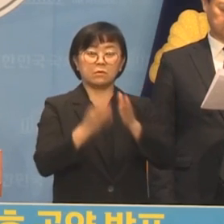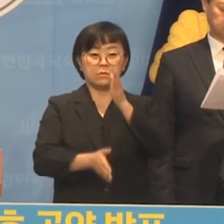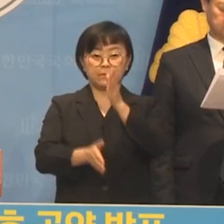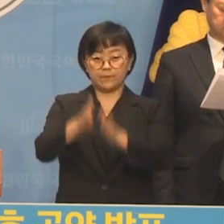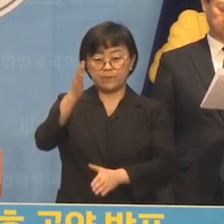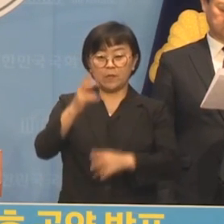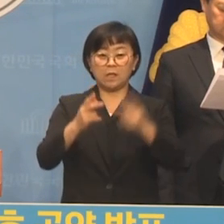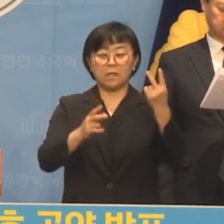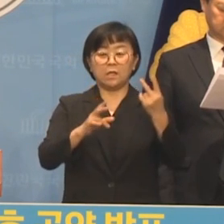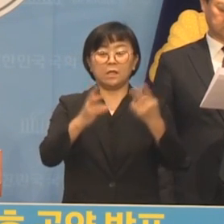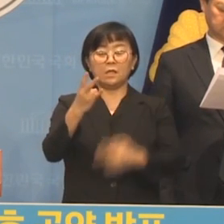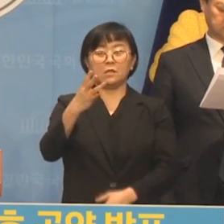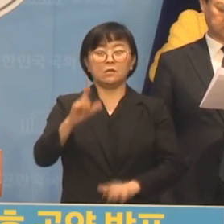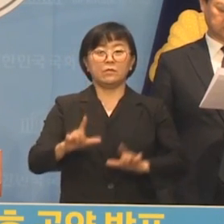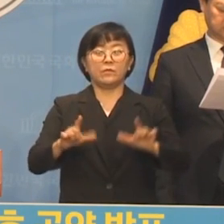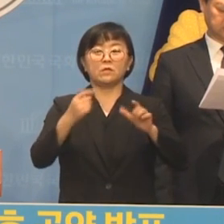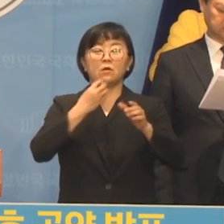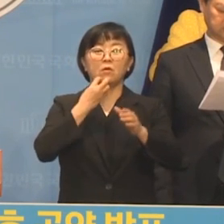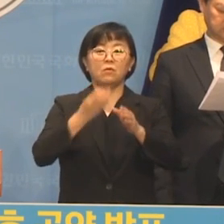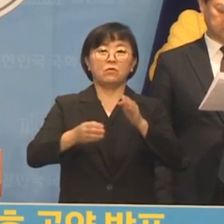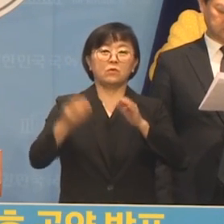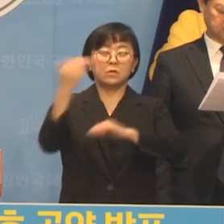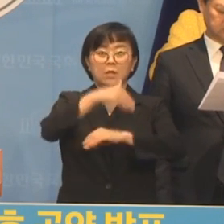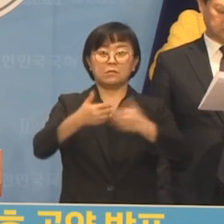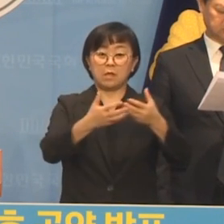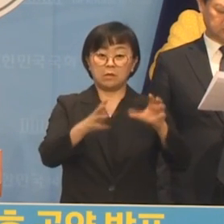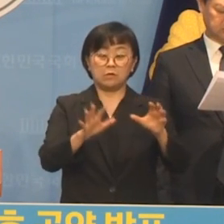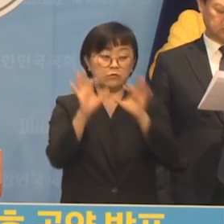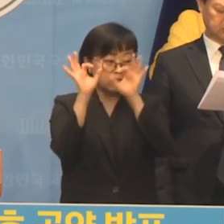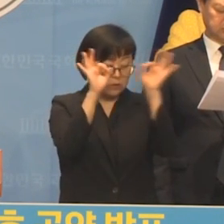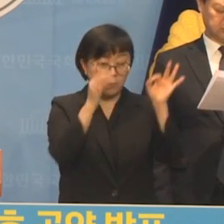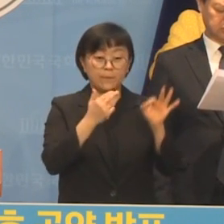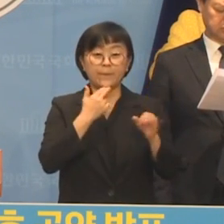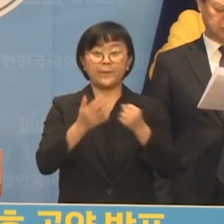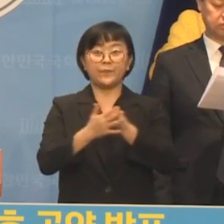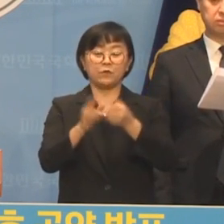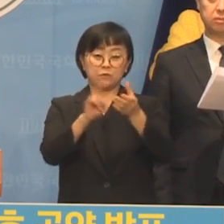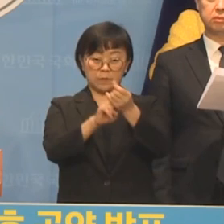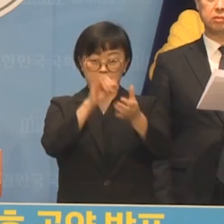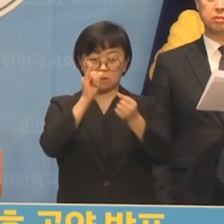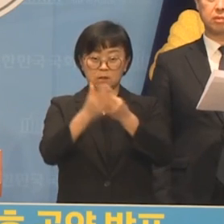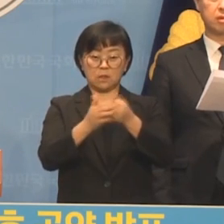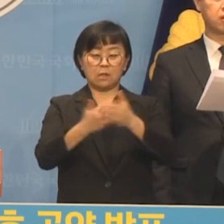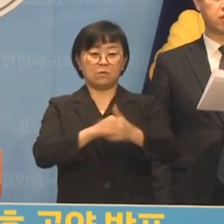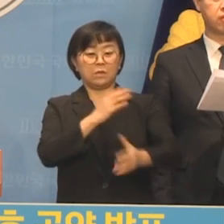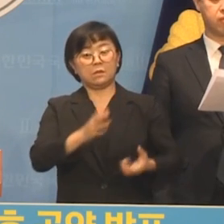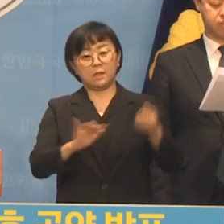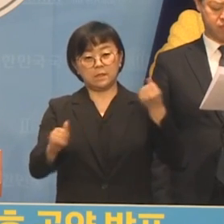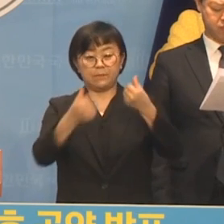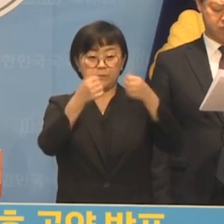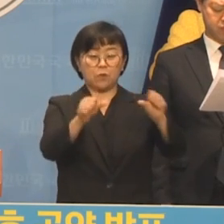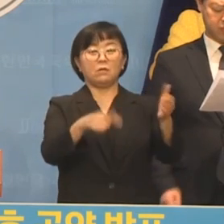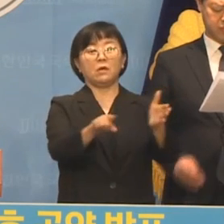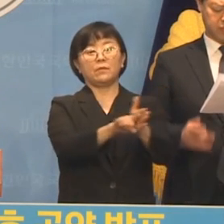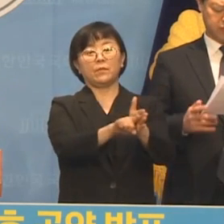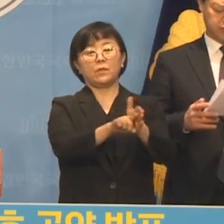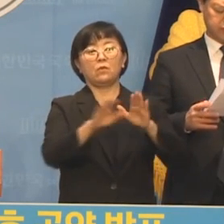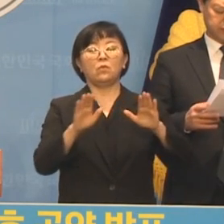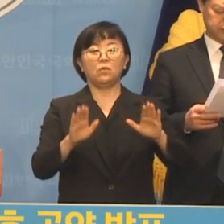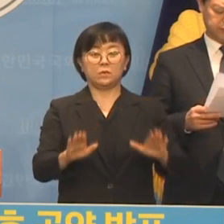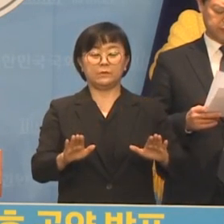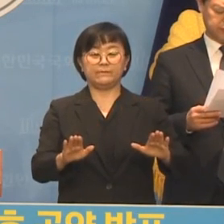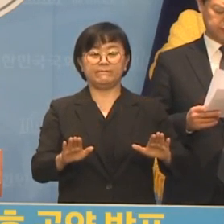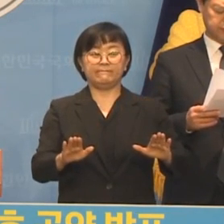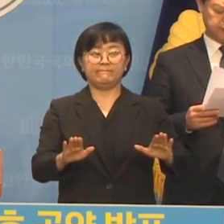서울시당 2024 총선 서울기획단은 아무도 눈치채지 못하게 숨어있던 카르텔을 혁파하기 위해 오늘 이